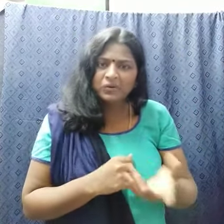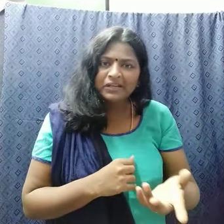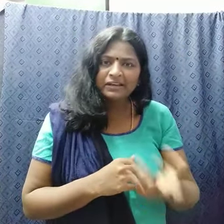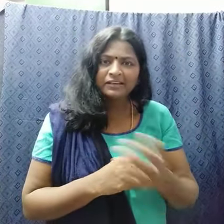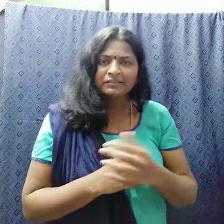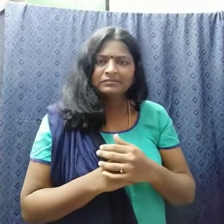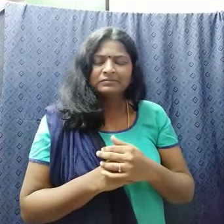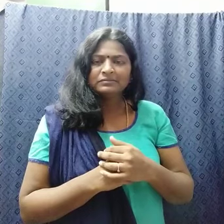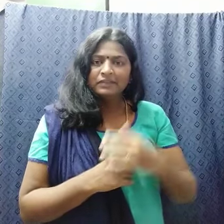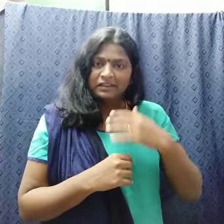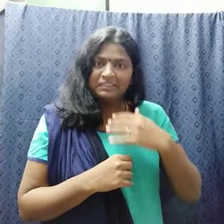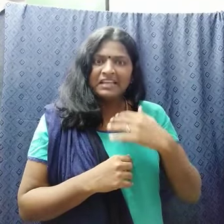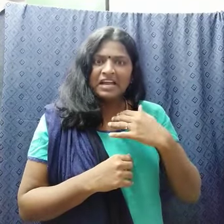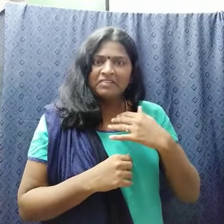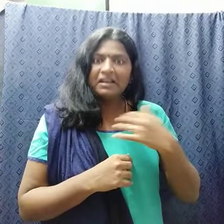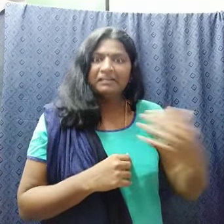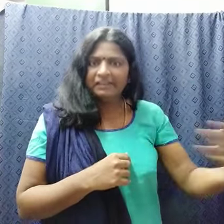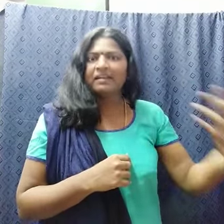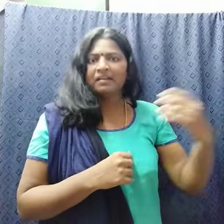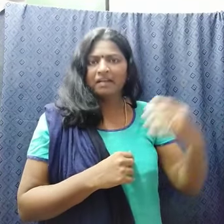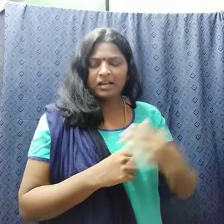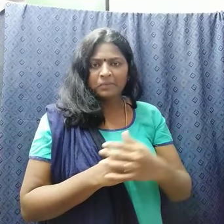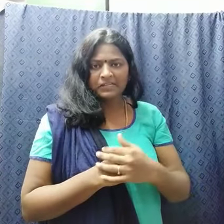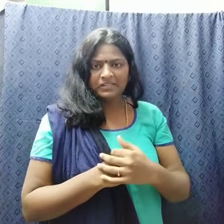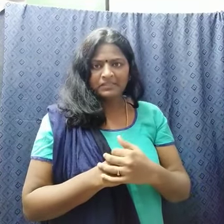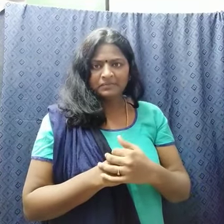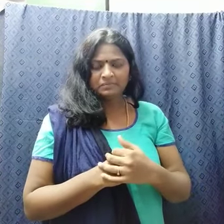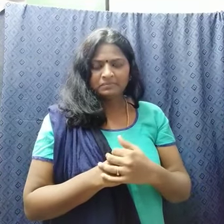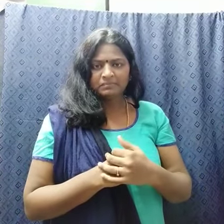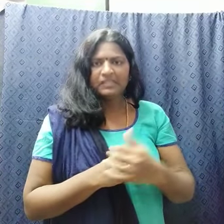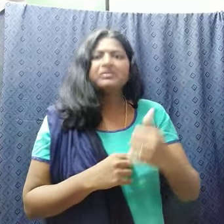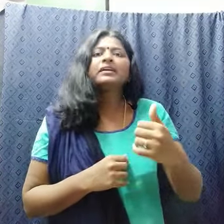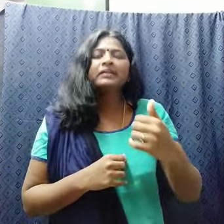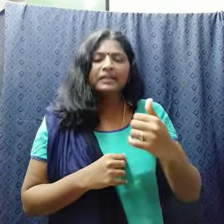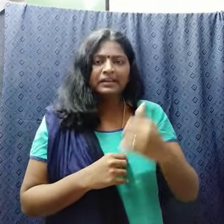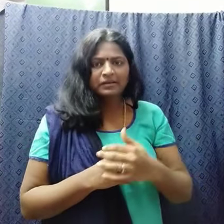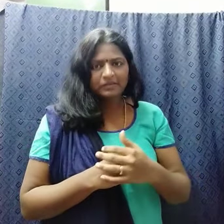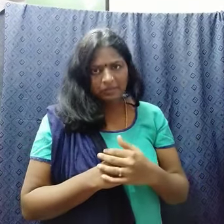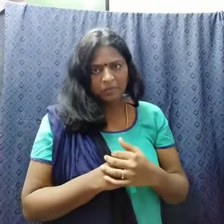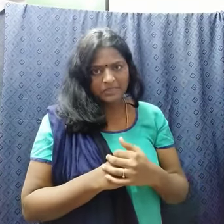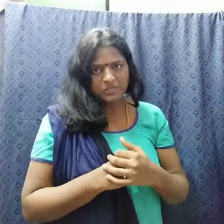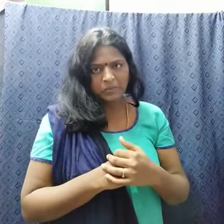நாடோடிகளா, இந்தியாவிலே அந்நியர்களாக ஆக்கப்பட்டவர்கள். இவர்களுக்கு என்ன நம்ம பதில் சொல்ல போறோம்?